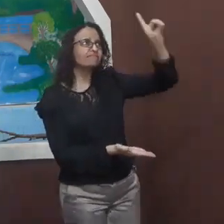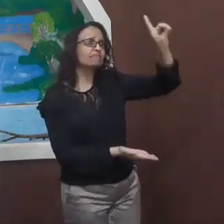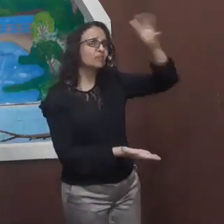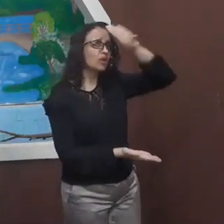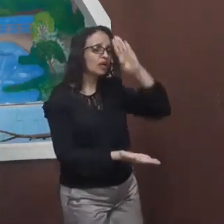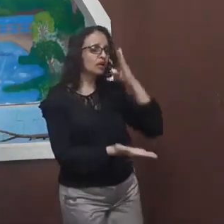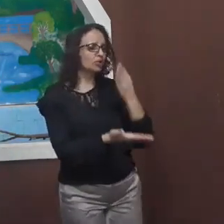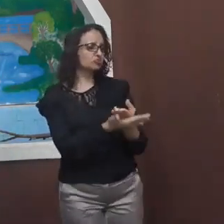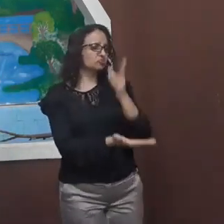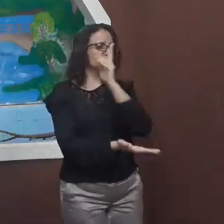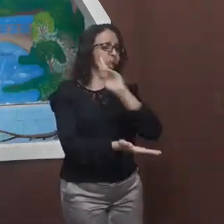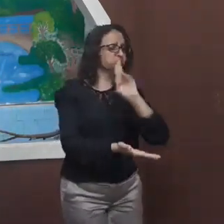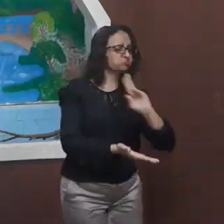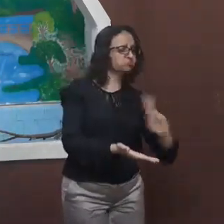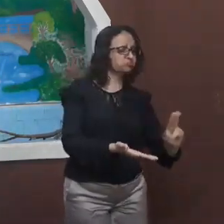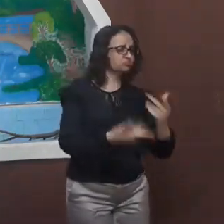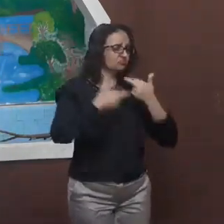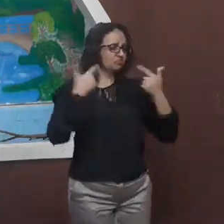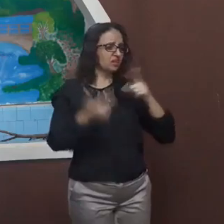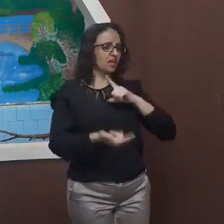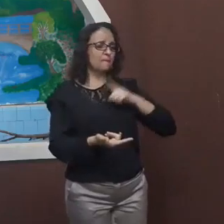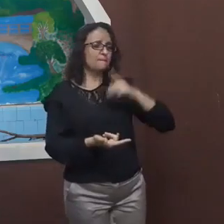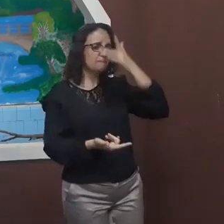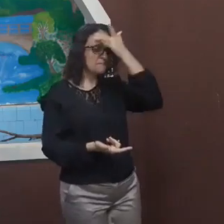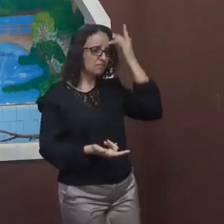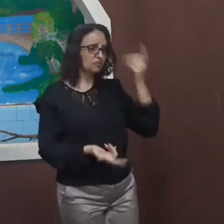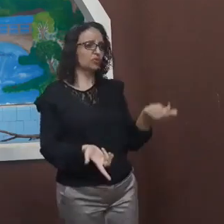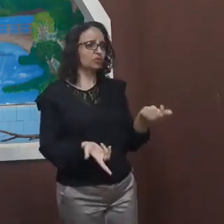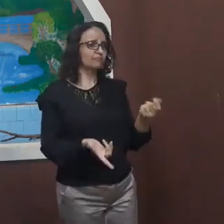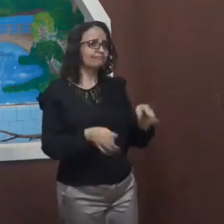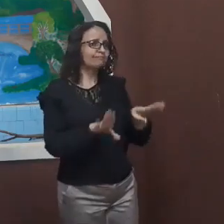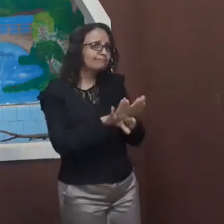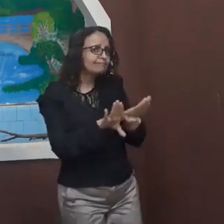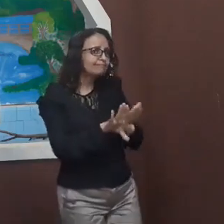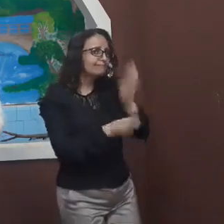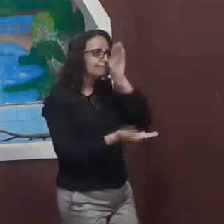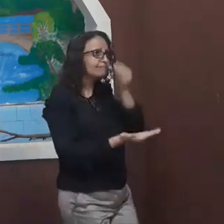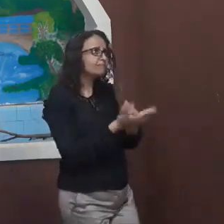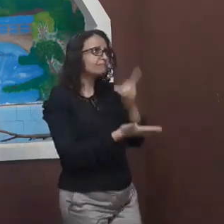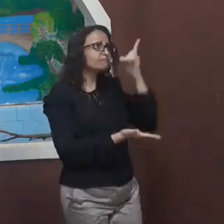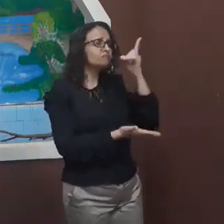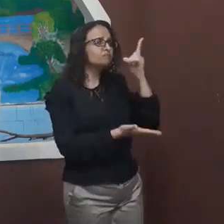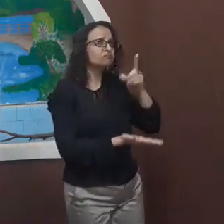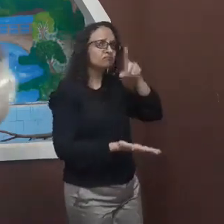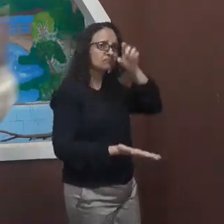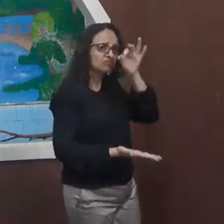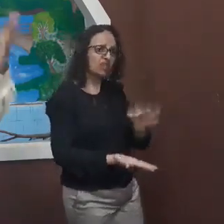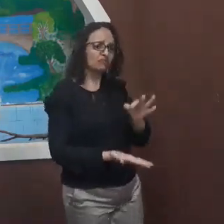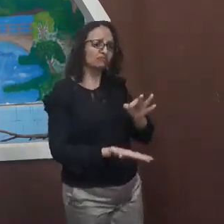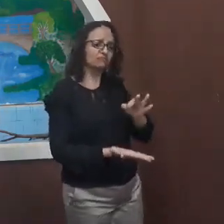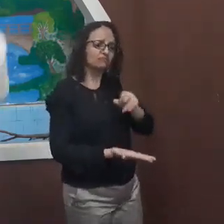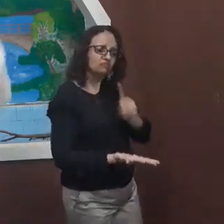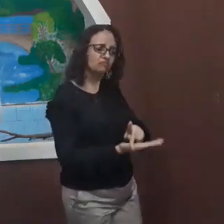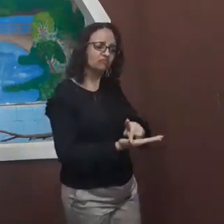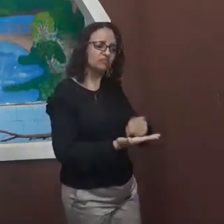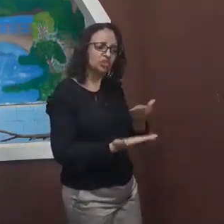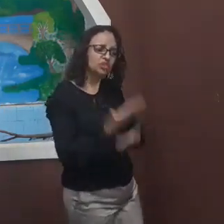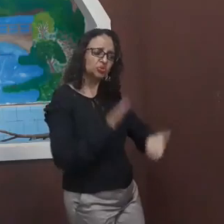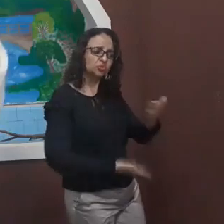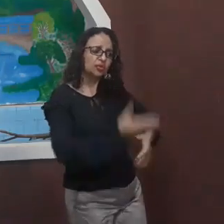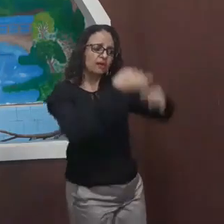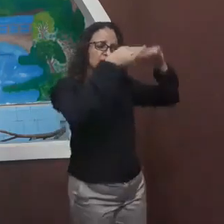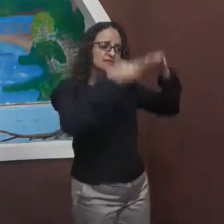poderíamos falar muitos aqui, artistas e tudo. Tinha uma certeza, eles iam servir, fazer alguma coisa e você teria